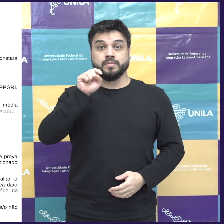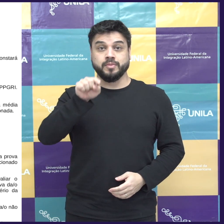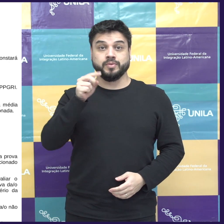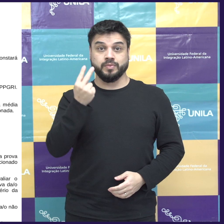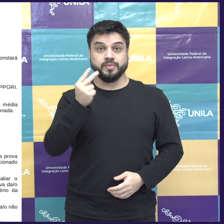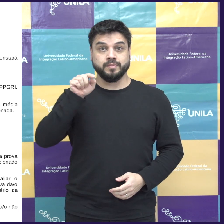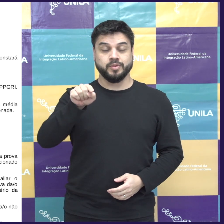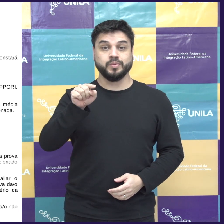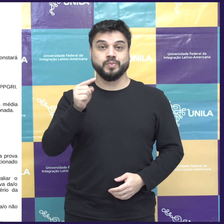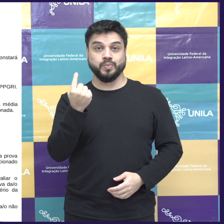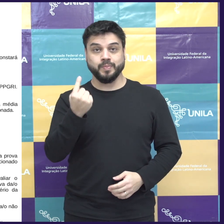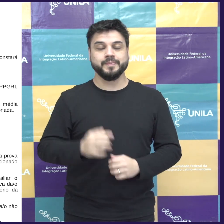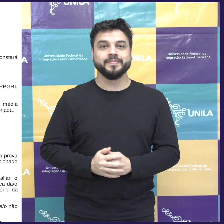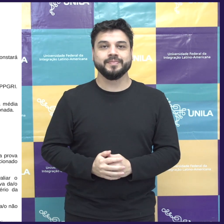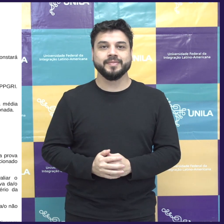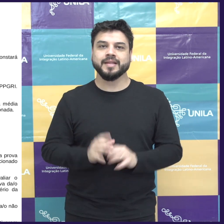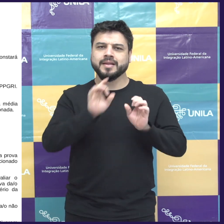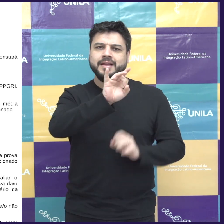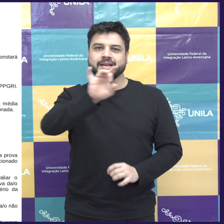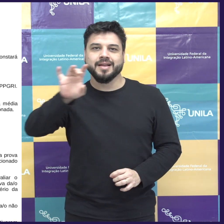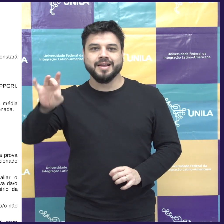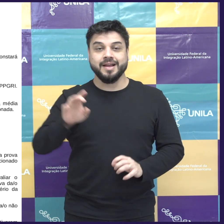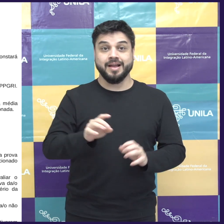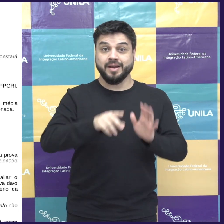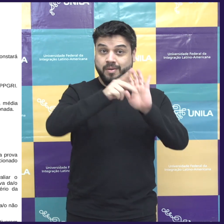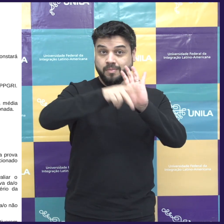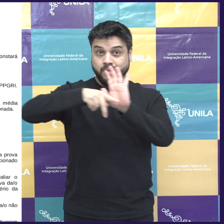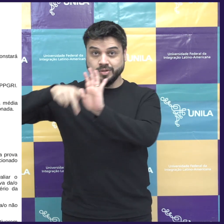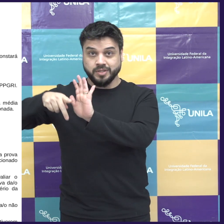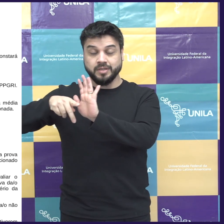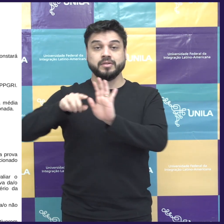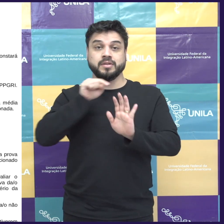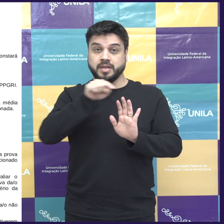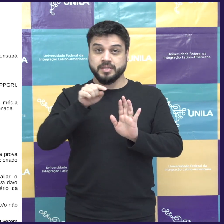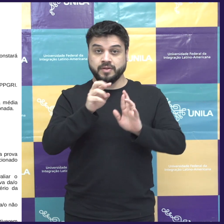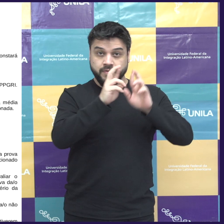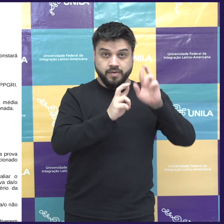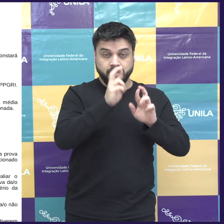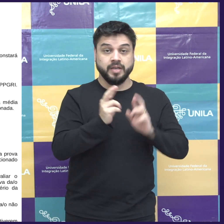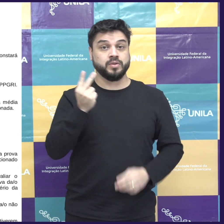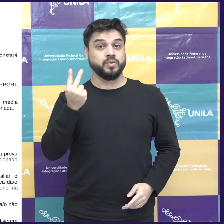5.2.1. Cada projeto de pesquisa será avaliado por dois